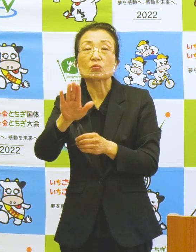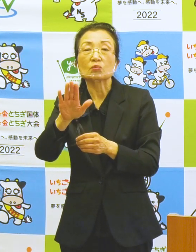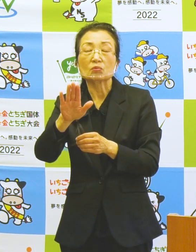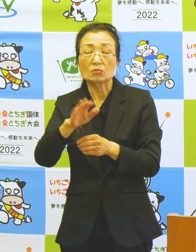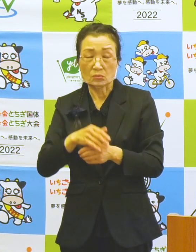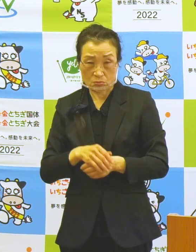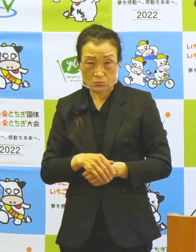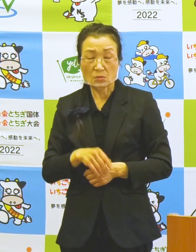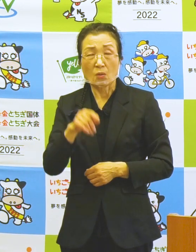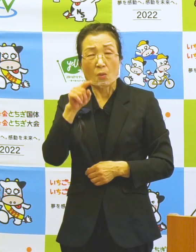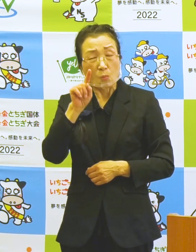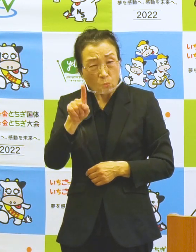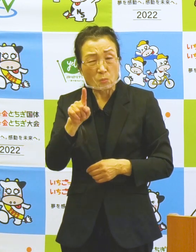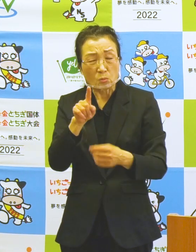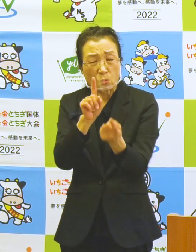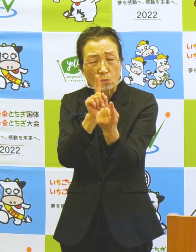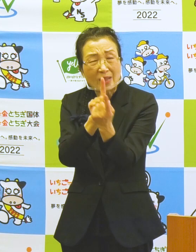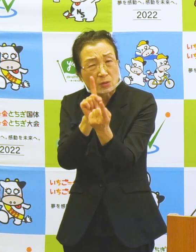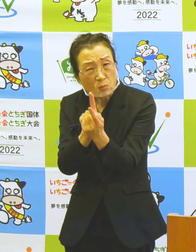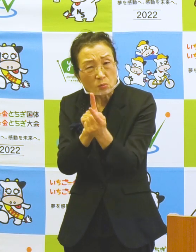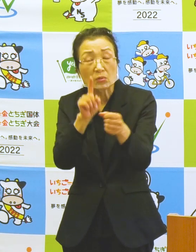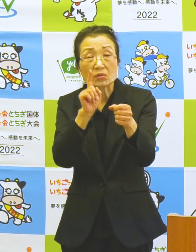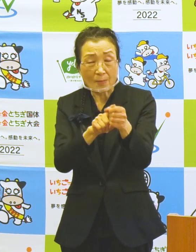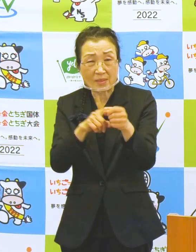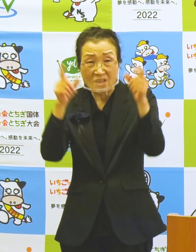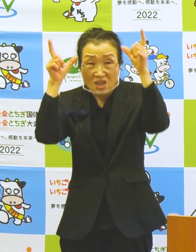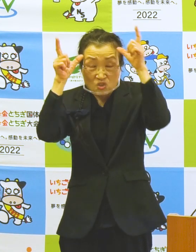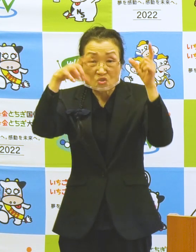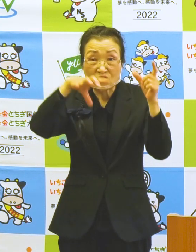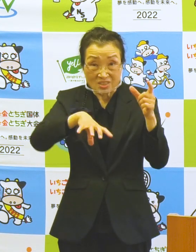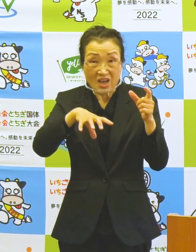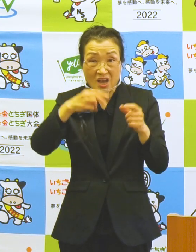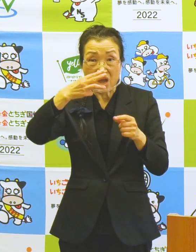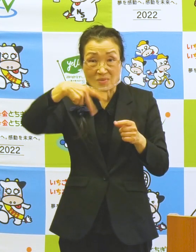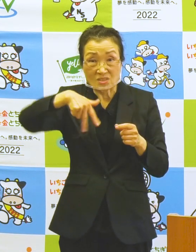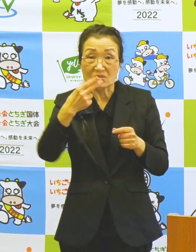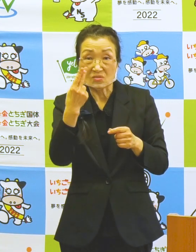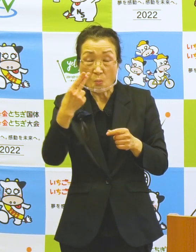した事態に適応するためには、牛舎ではミストシャワーなど